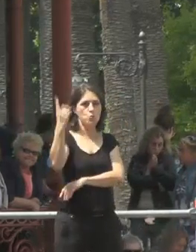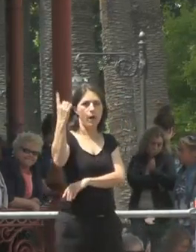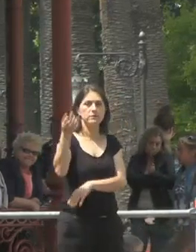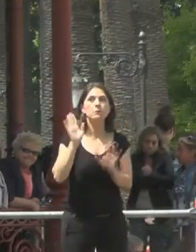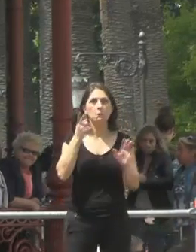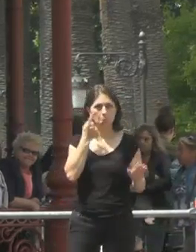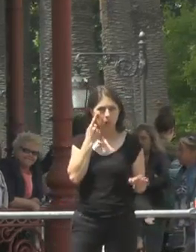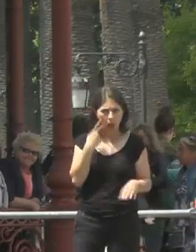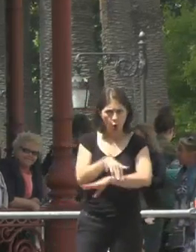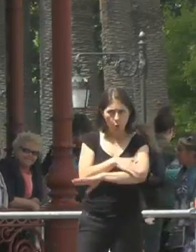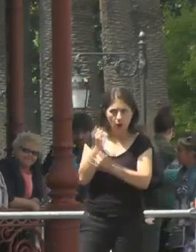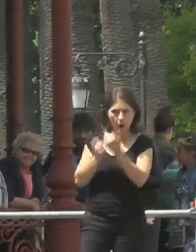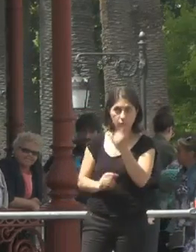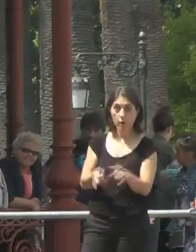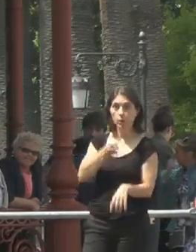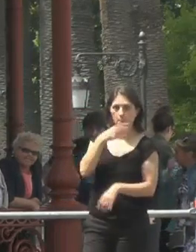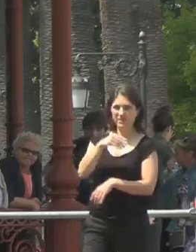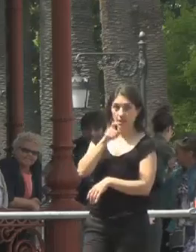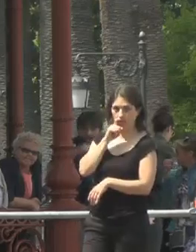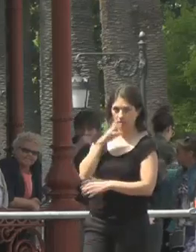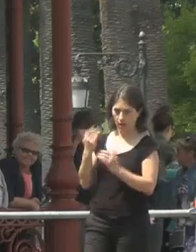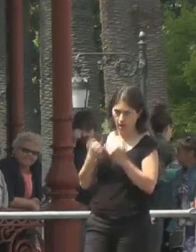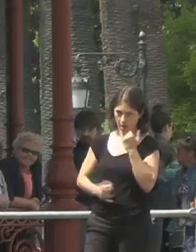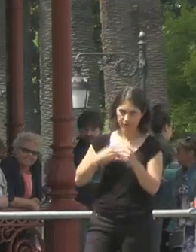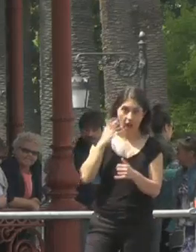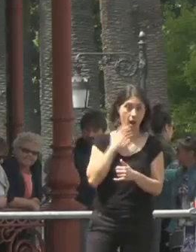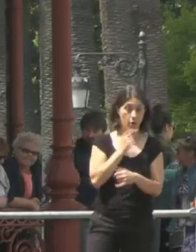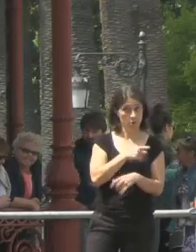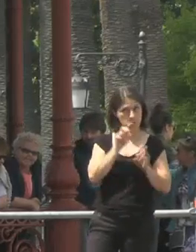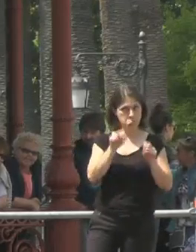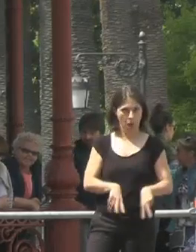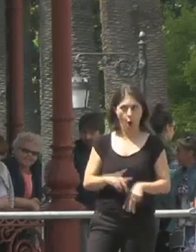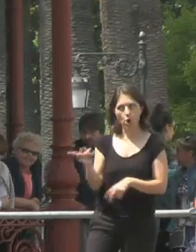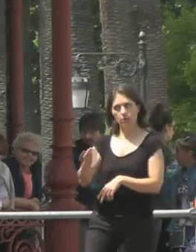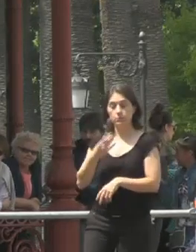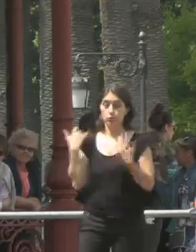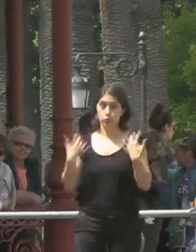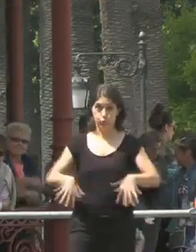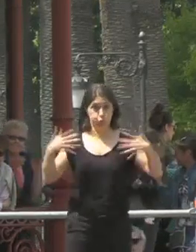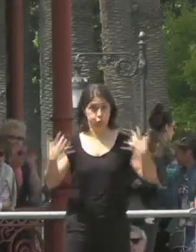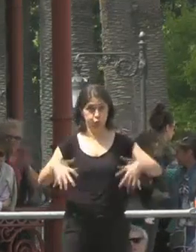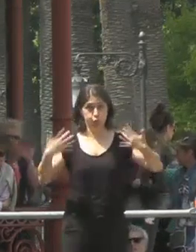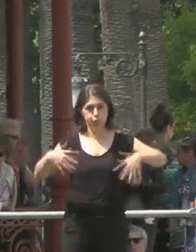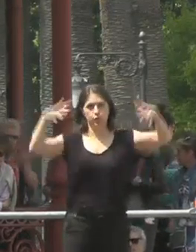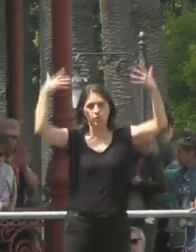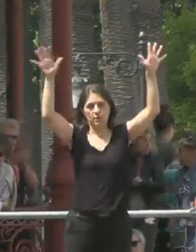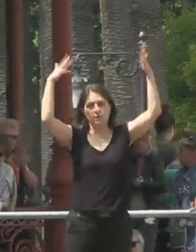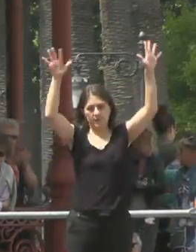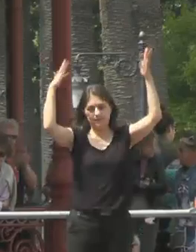gobierno que ha presidido Aznar. Decir que el de Rajoy es peor, ya es decir, ¿eh? Ya es decir.